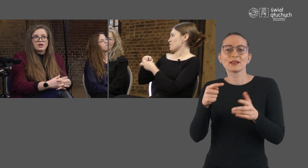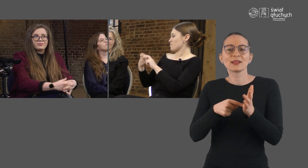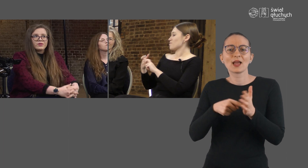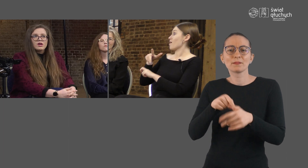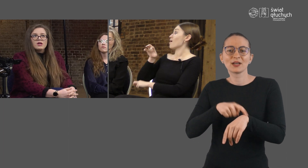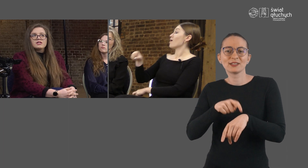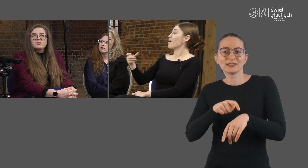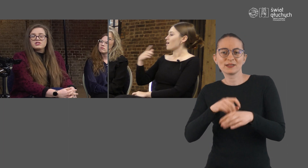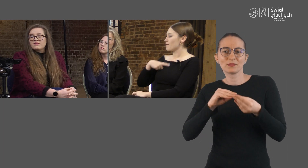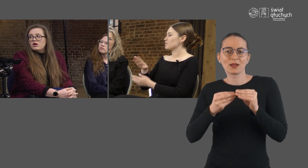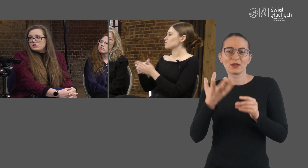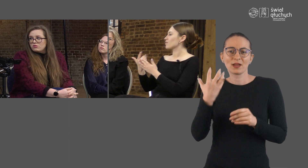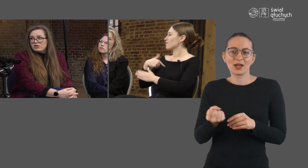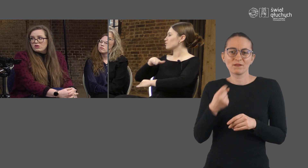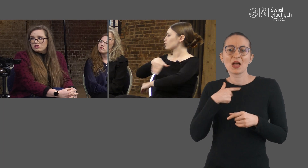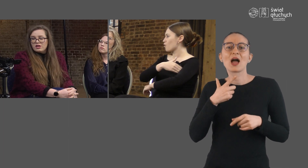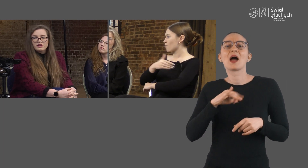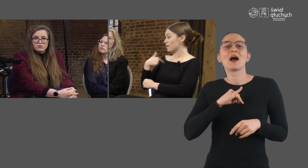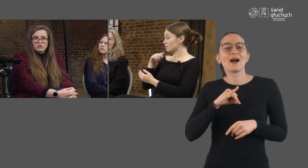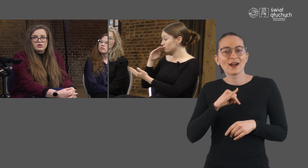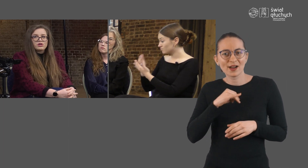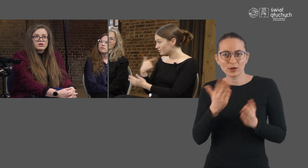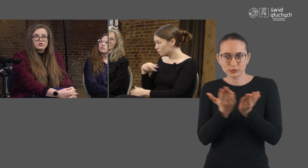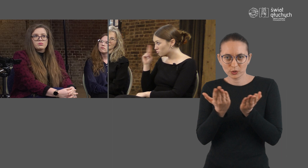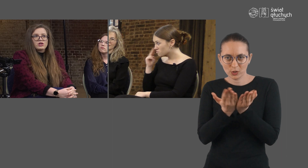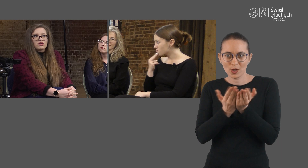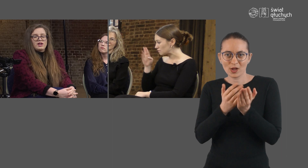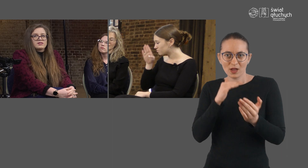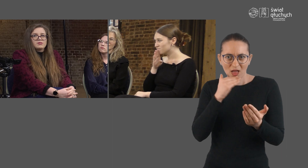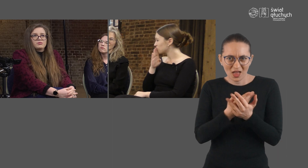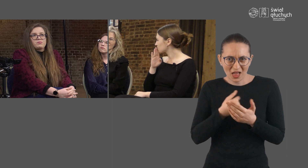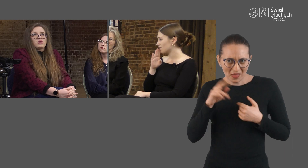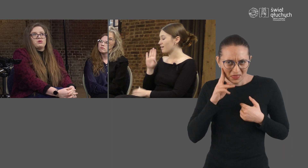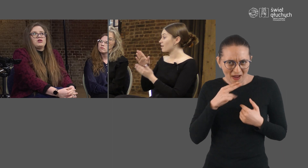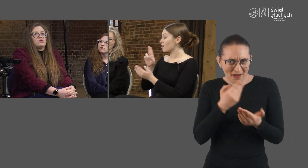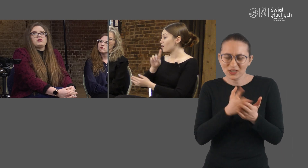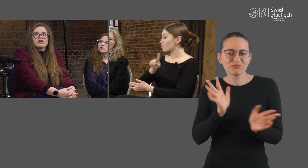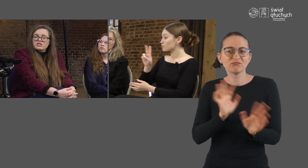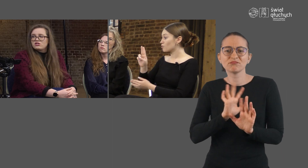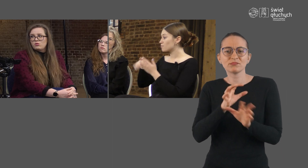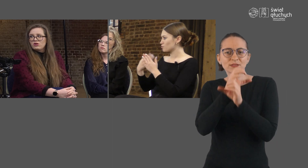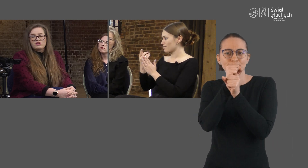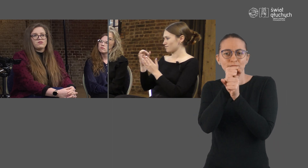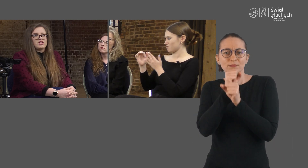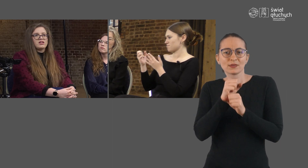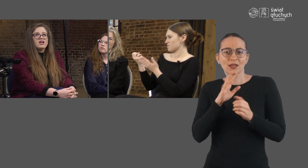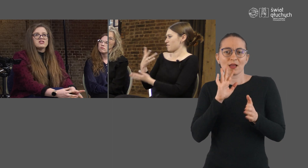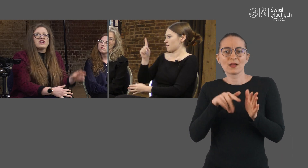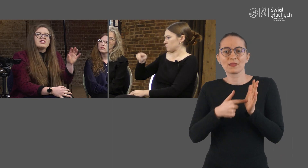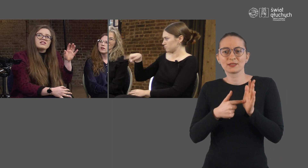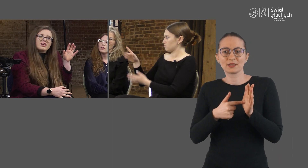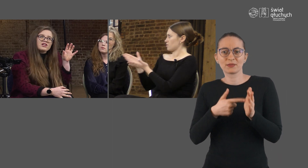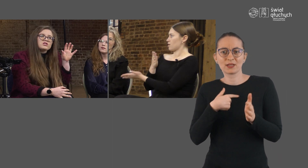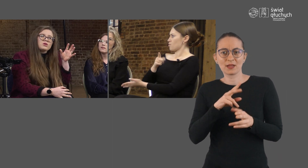było, że nie przyznawałam się do tego, że ja nie słyszę. I niektórzy moi koledzy dopiero po kilku miesiącach się orientowali,